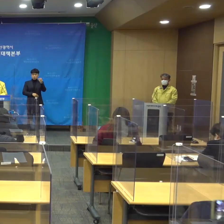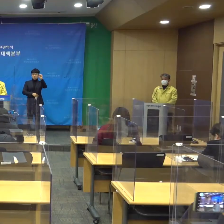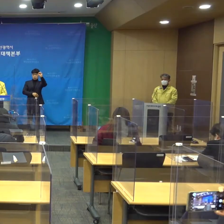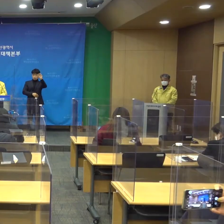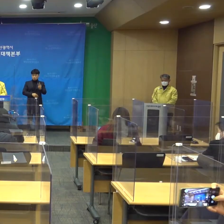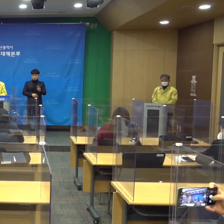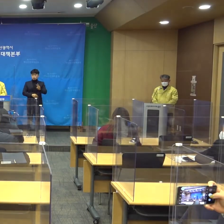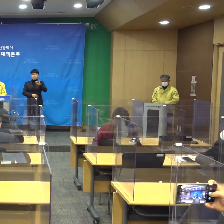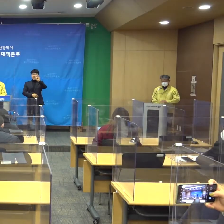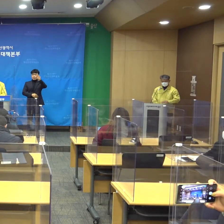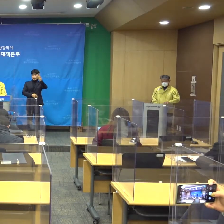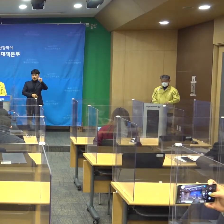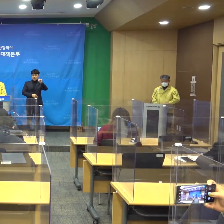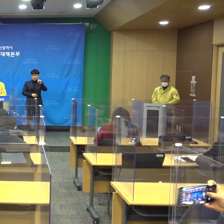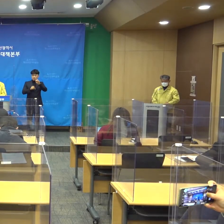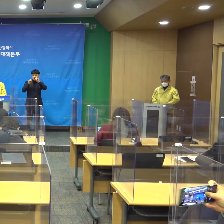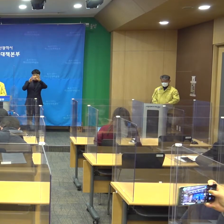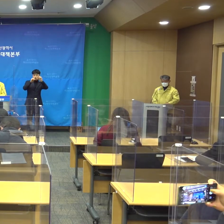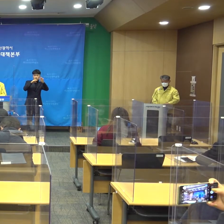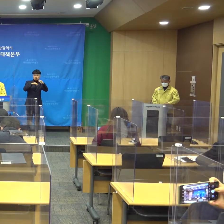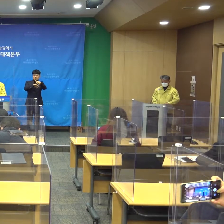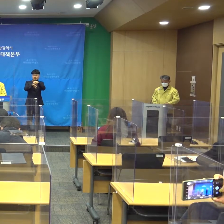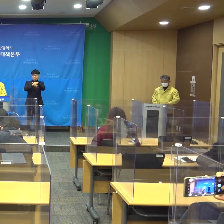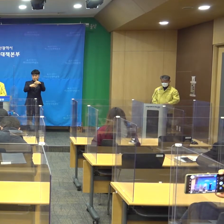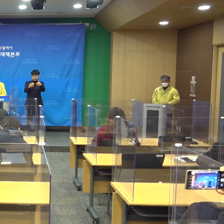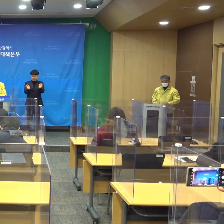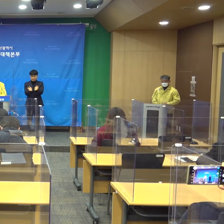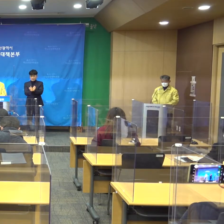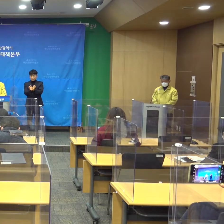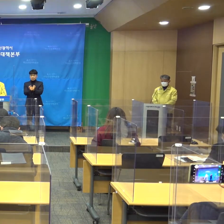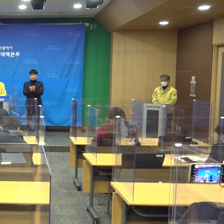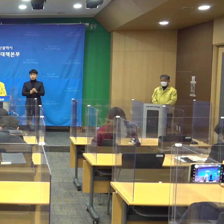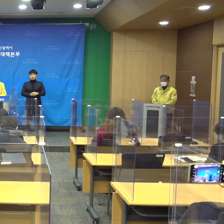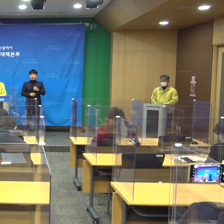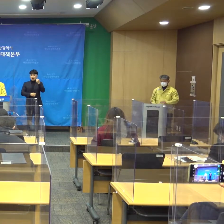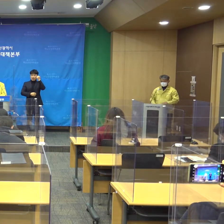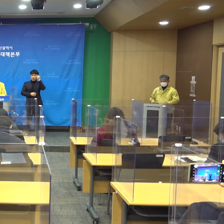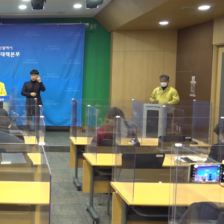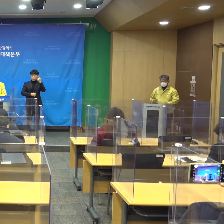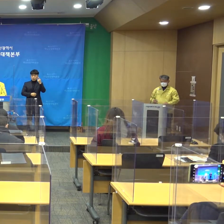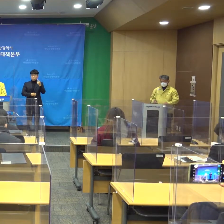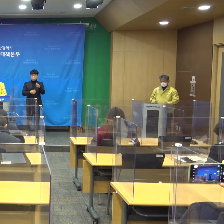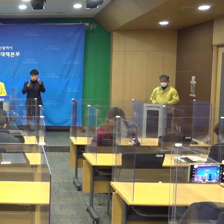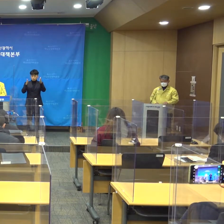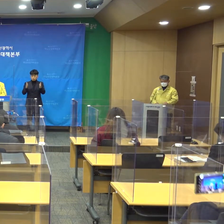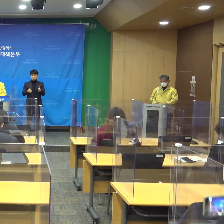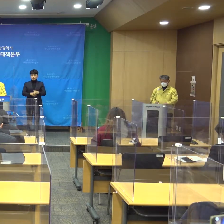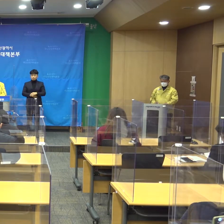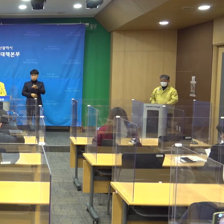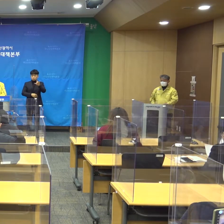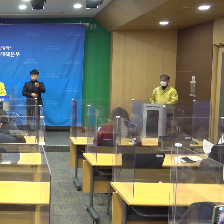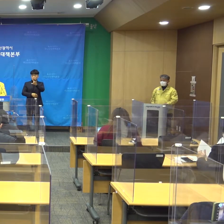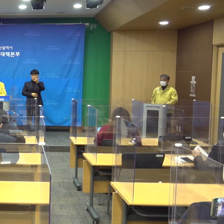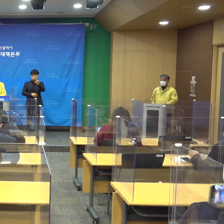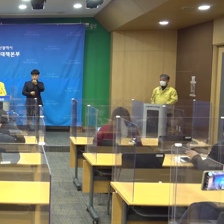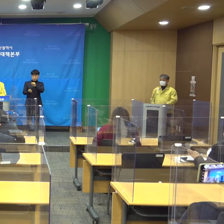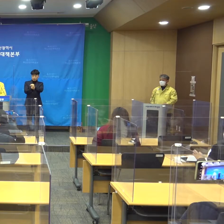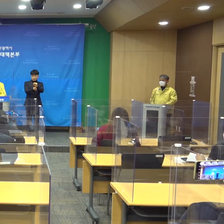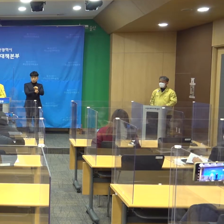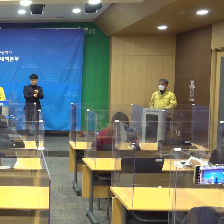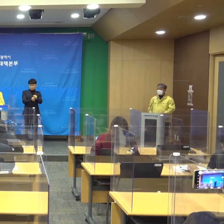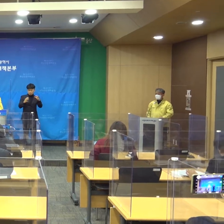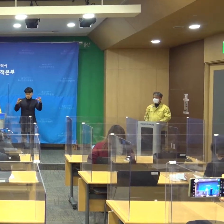IM 선교회사나 교육시설인 CAS와 TCS, 한다연구소를 중심으로 코로나19 확진자가